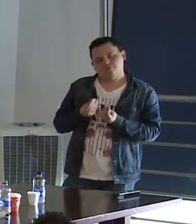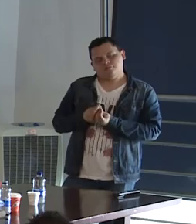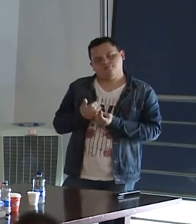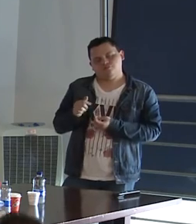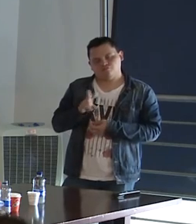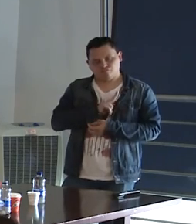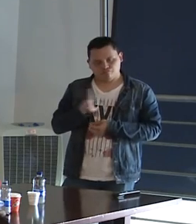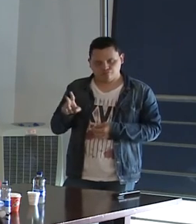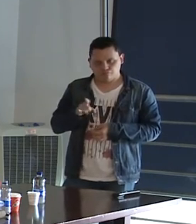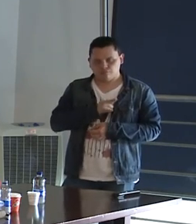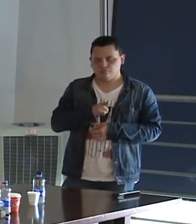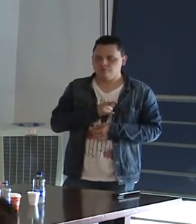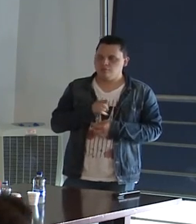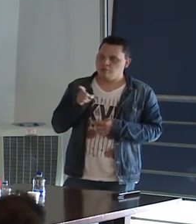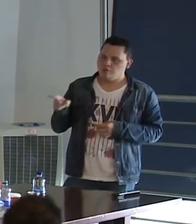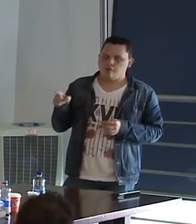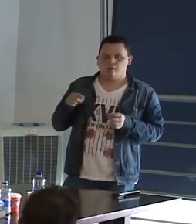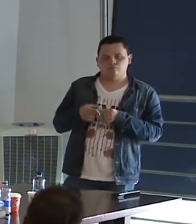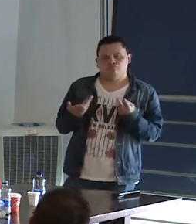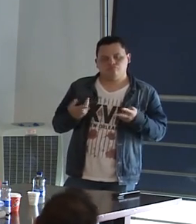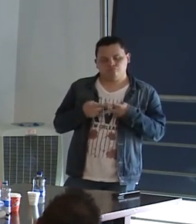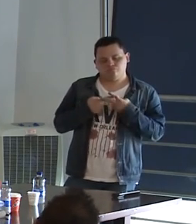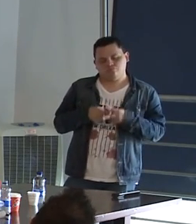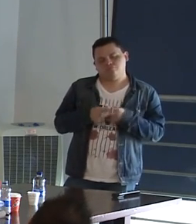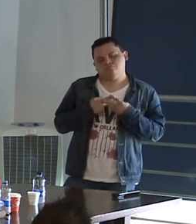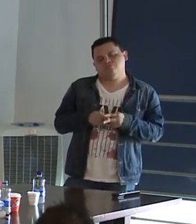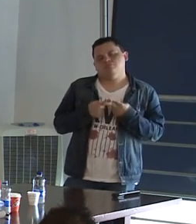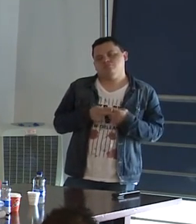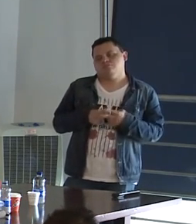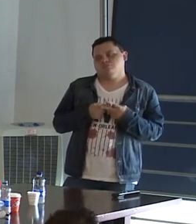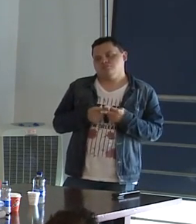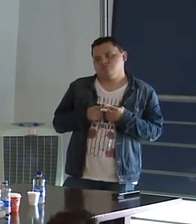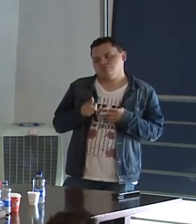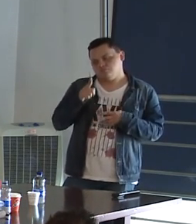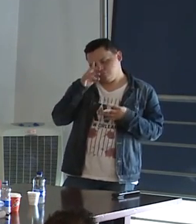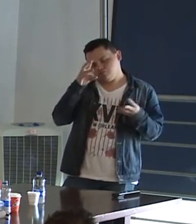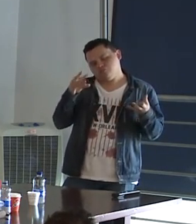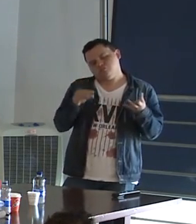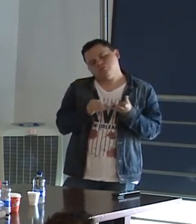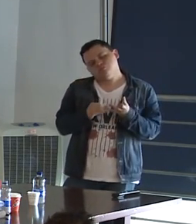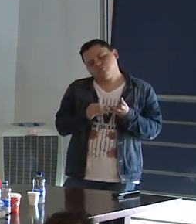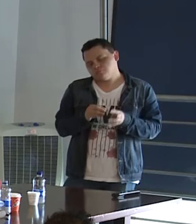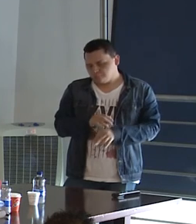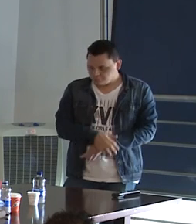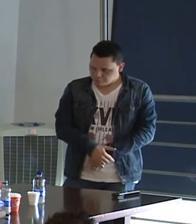que en una oportunidad, en un taller, sencillamente concluyó: